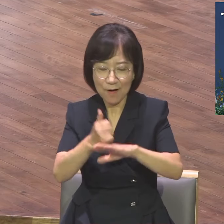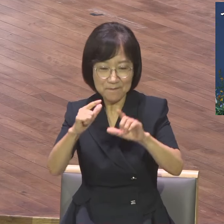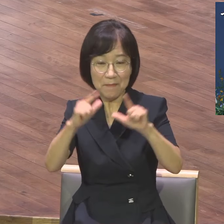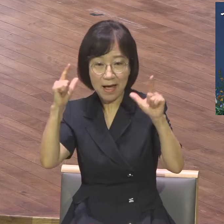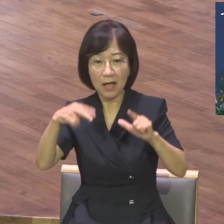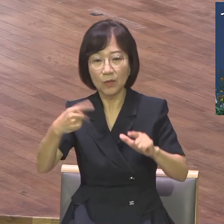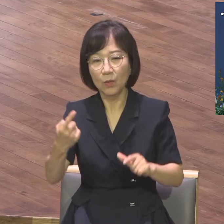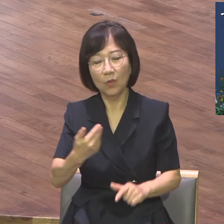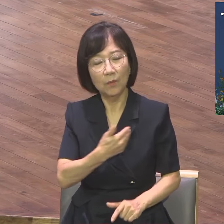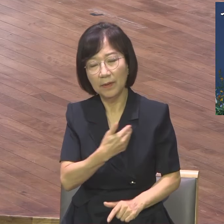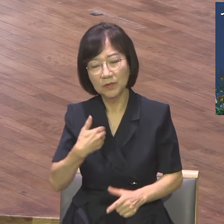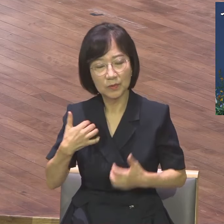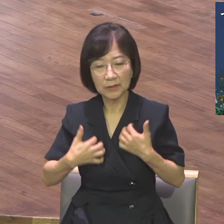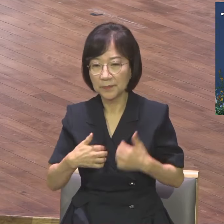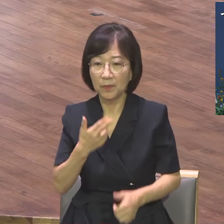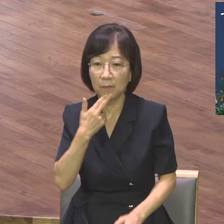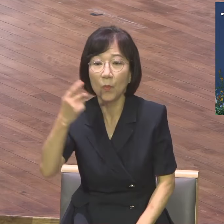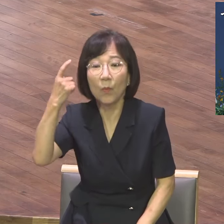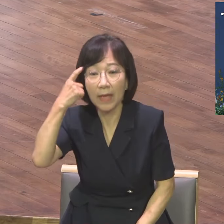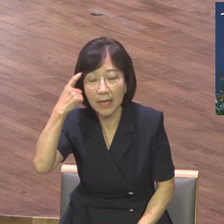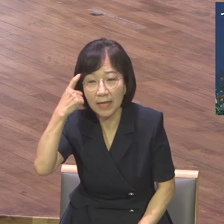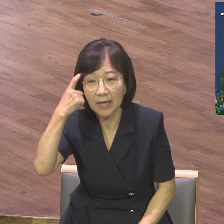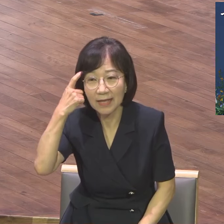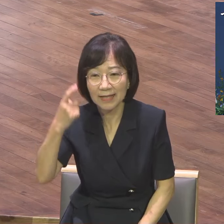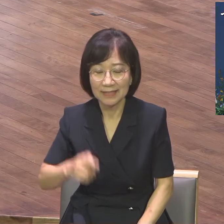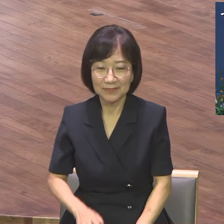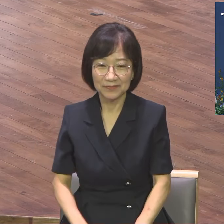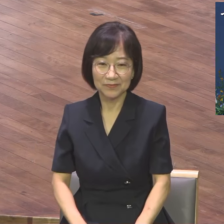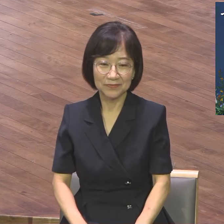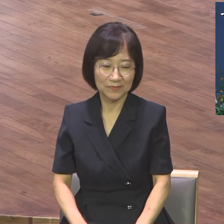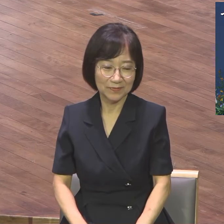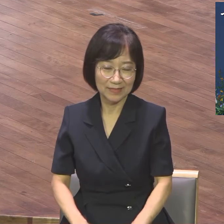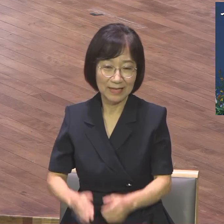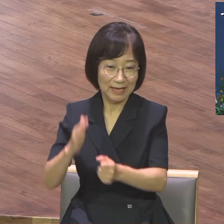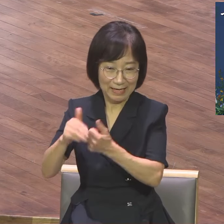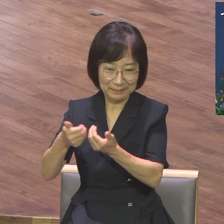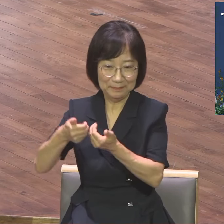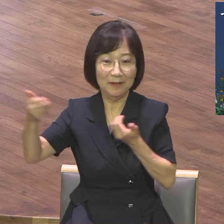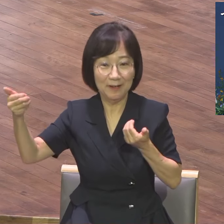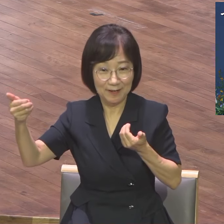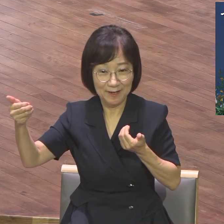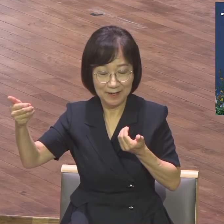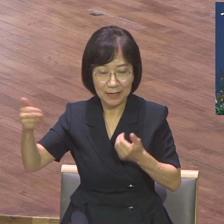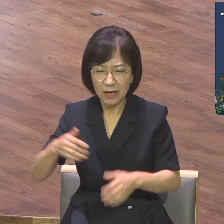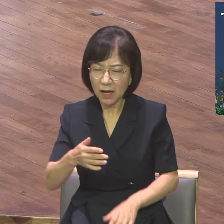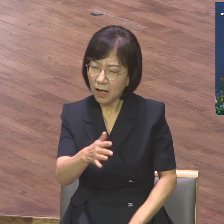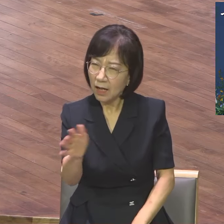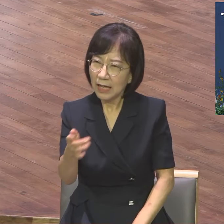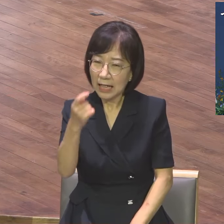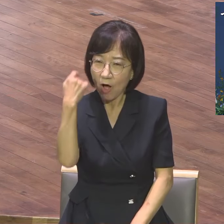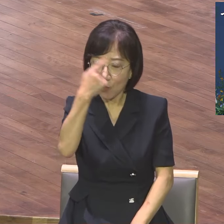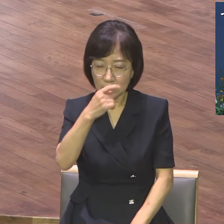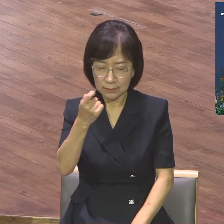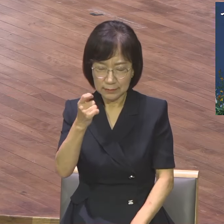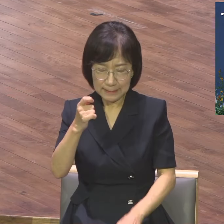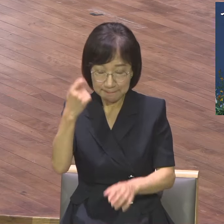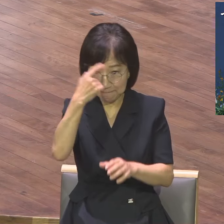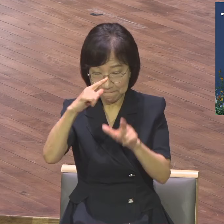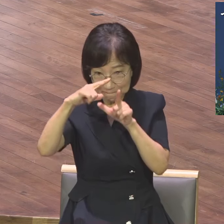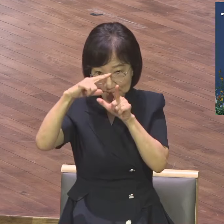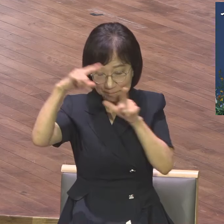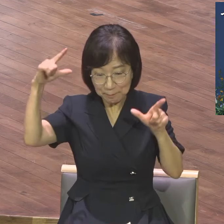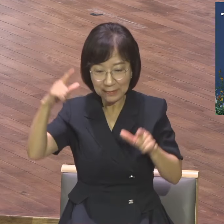만족 없게 되어 있는 것이 인간이라는 사실을 우리는 유명한 연예인이나 유명한 그런